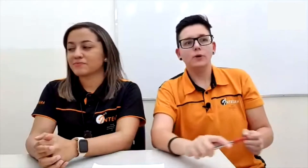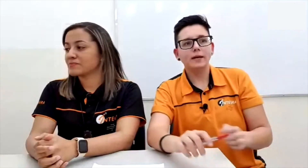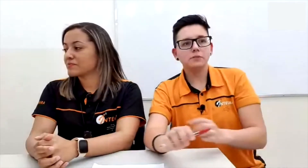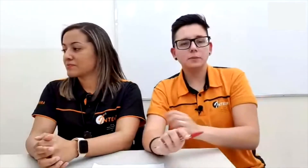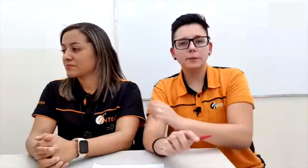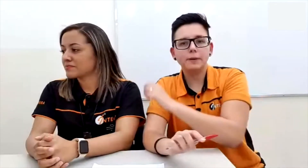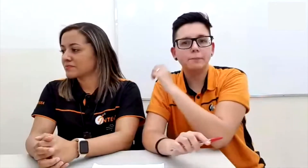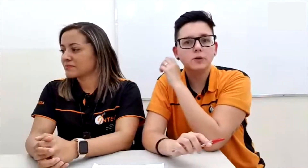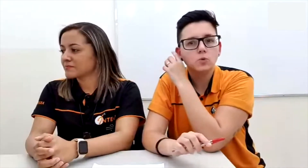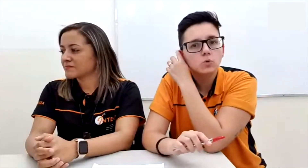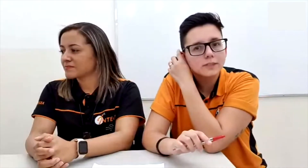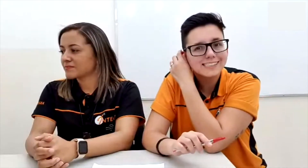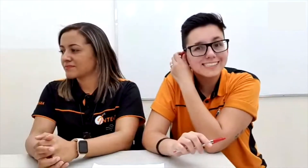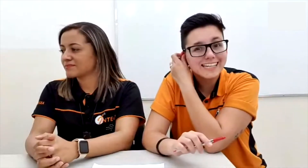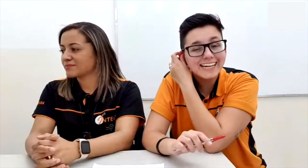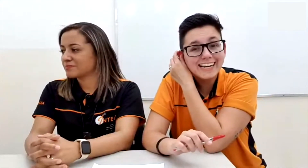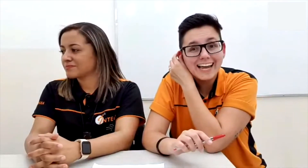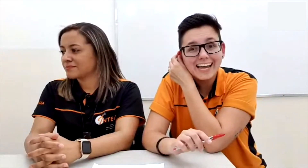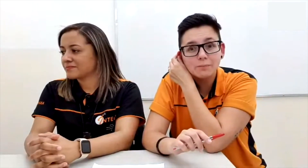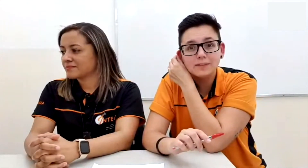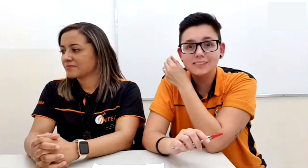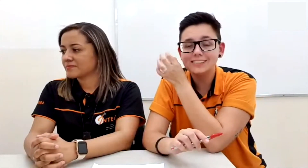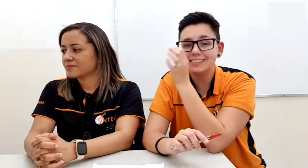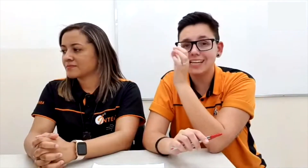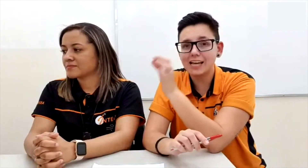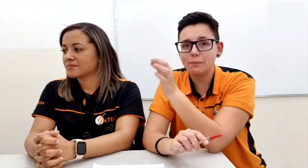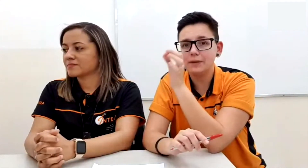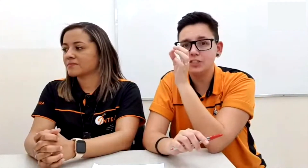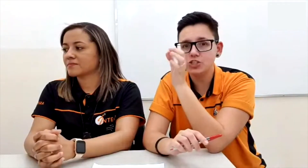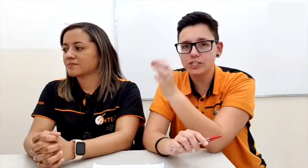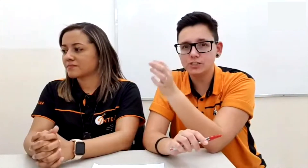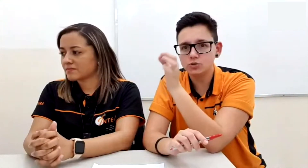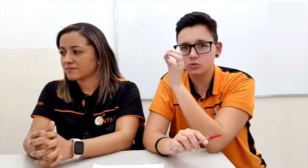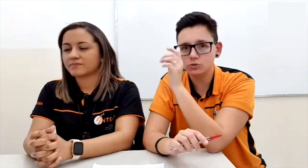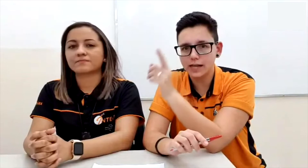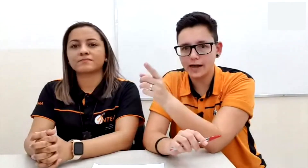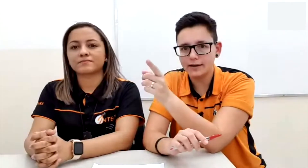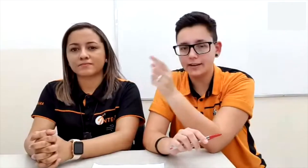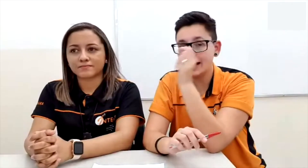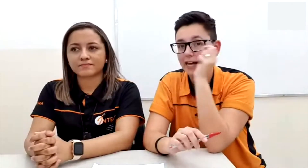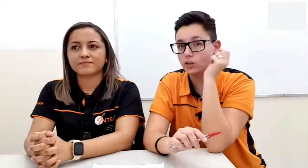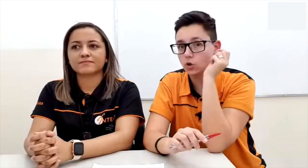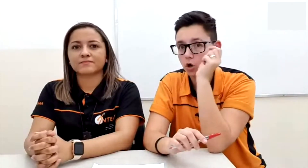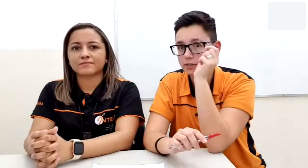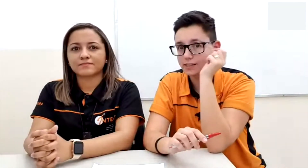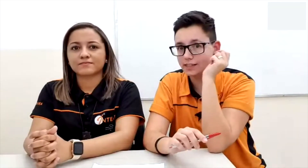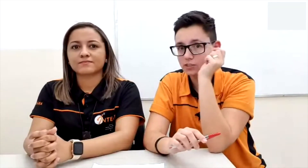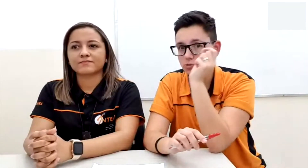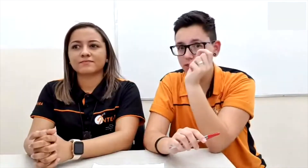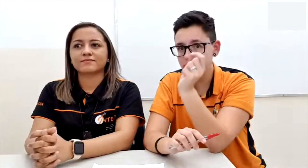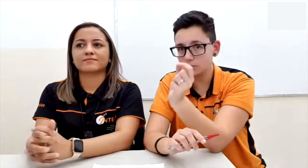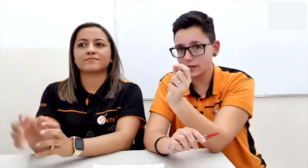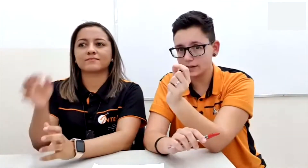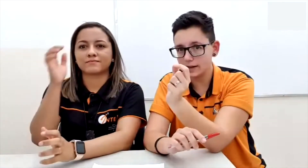Podemos abrir para perguntas e lembre-se sempre disso, tá? Anota isso aí no seu